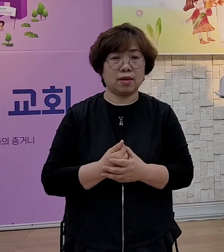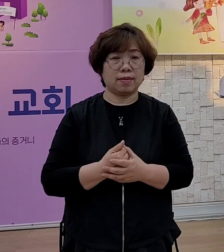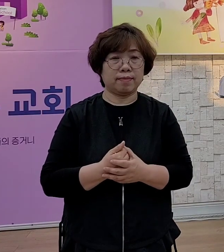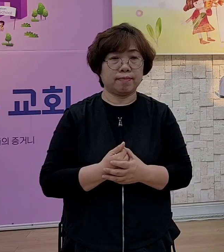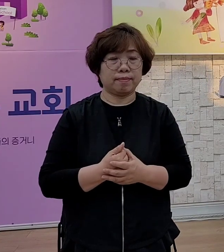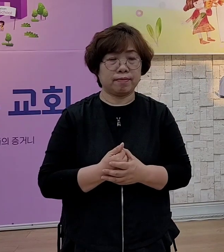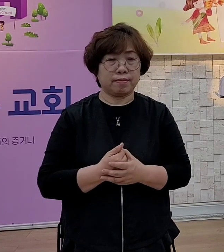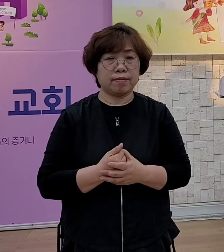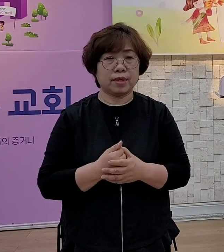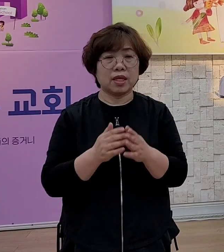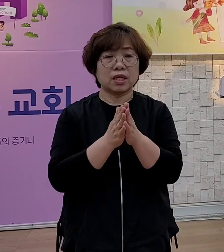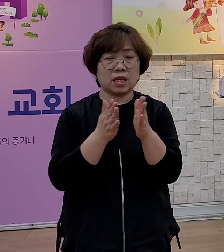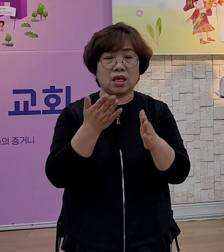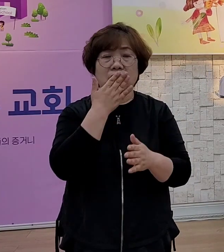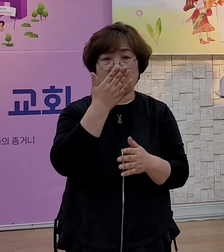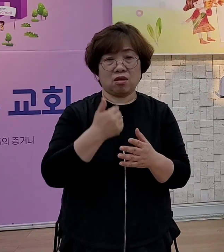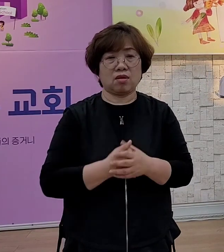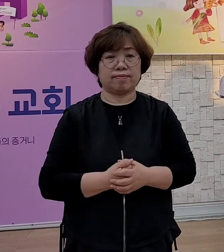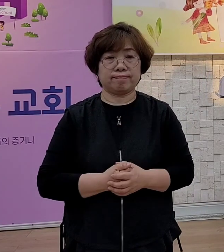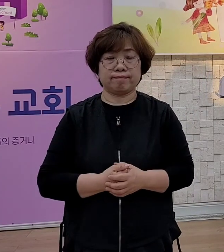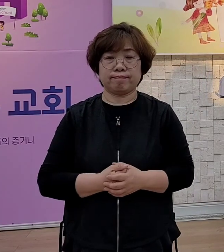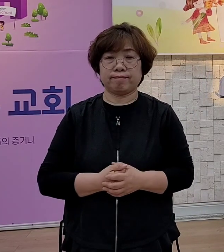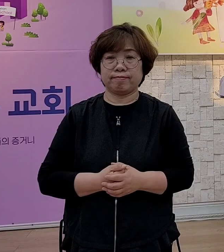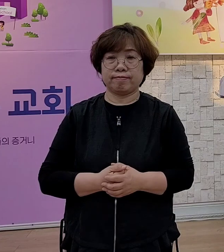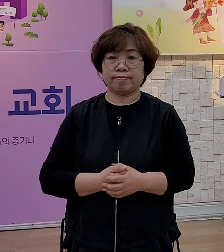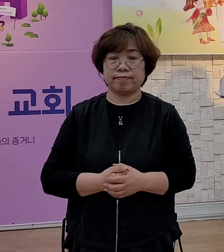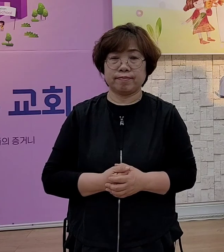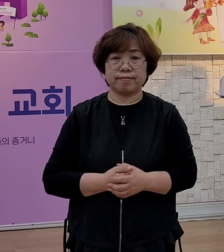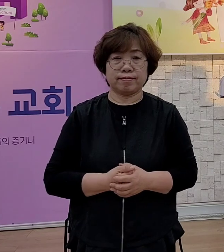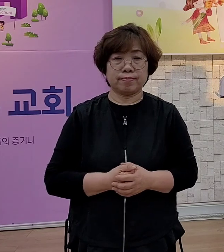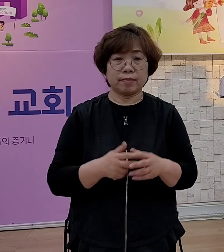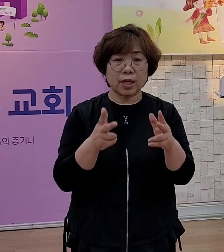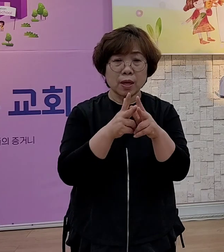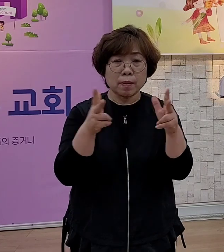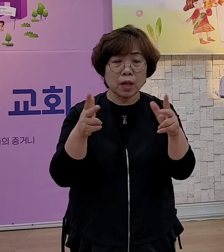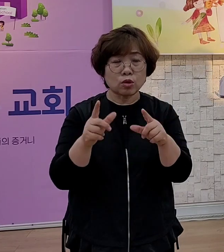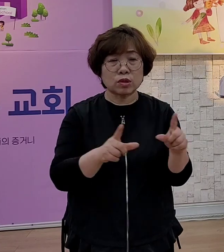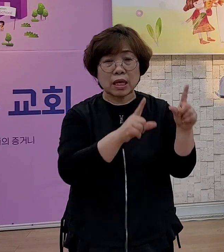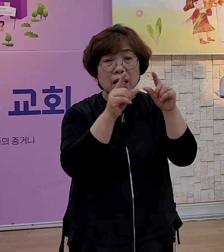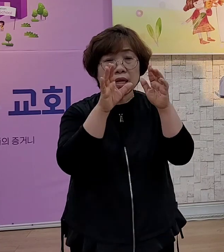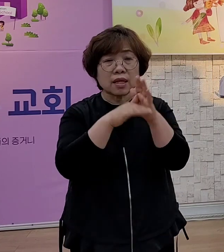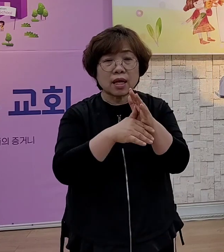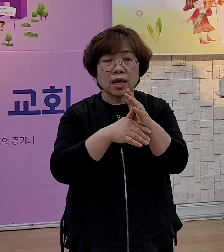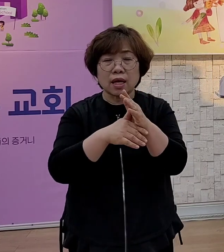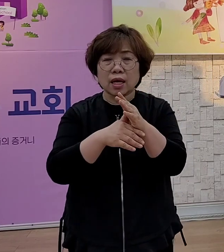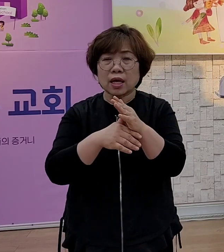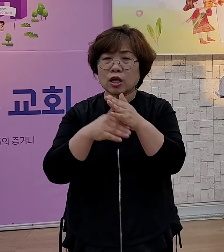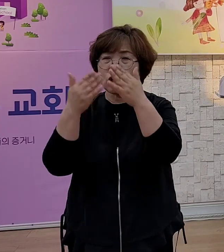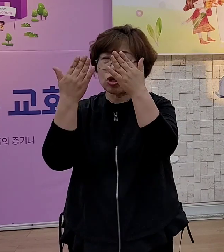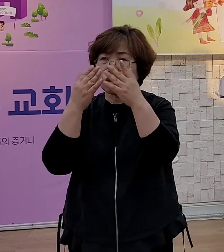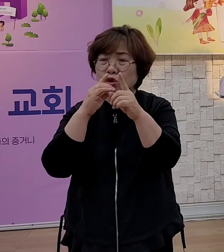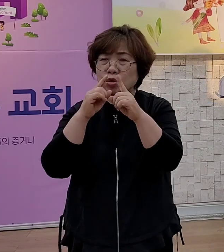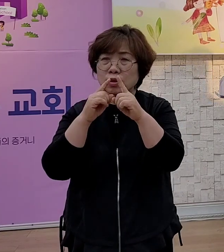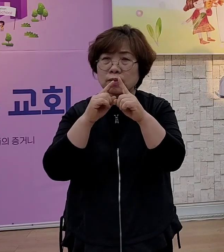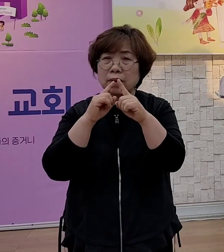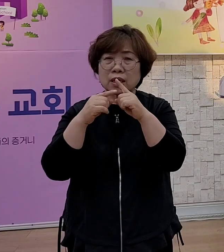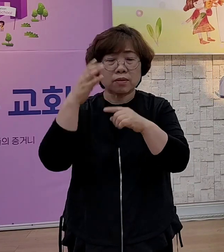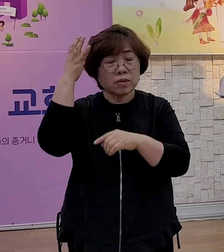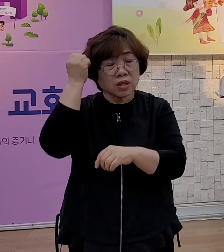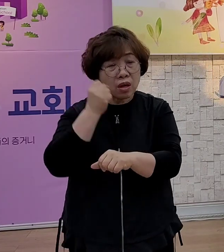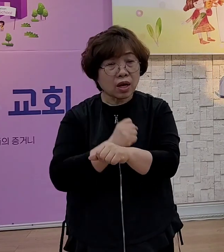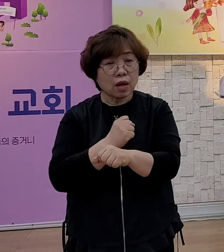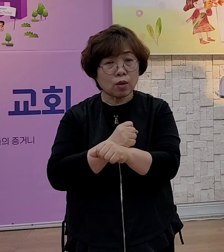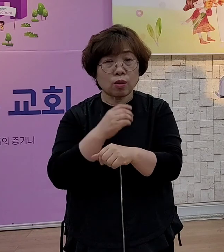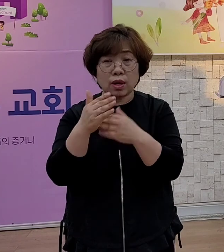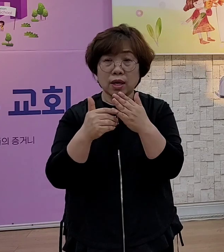단계의 이 출발을 우리가 잘 감당할 수 있을 줄 믿습니다. 이번 한 주간 주신 말씀을 기억하시면서 하나님의